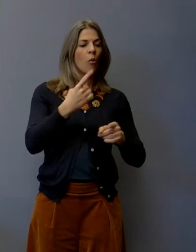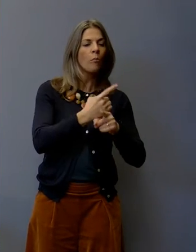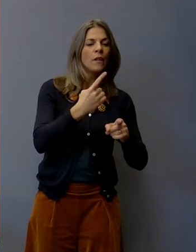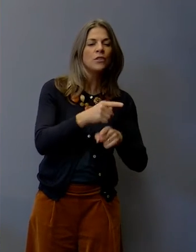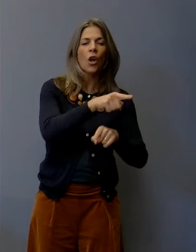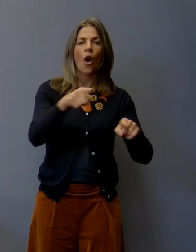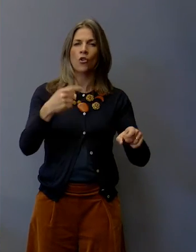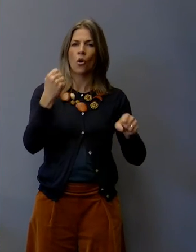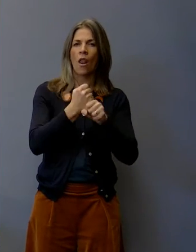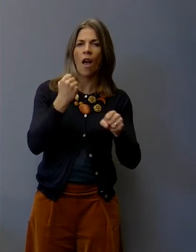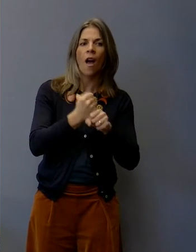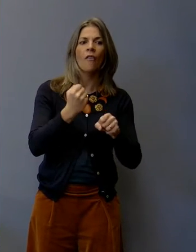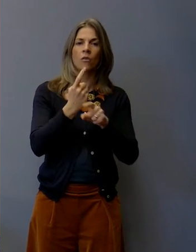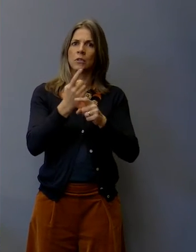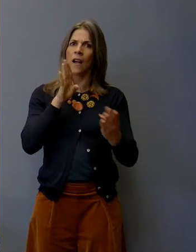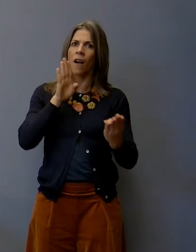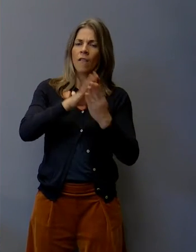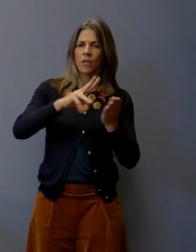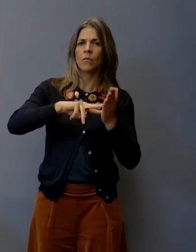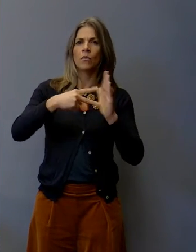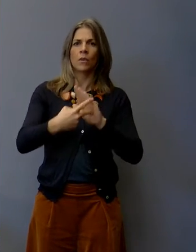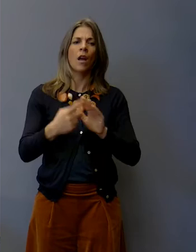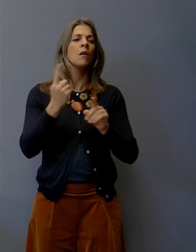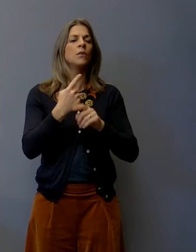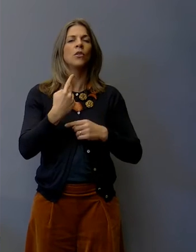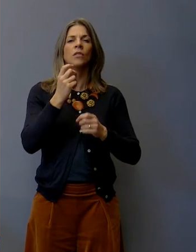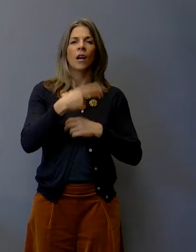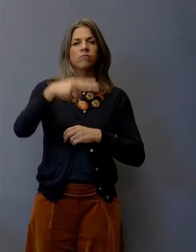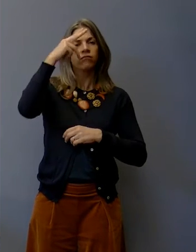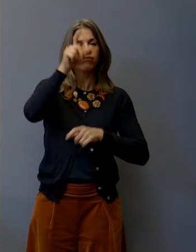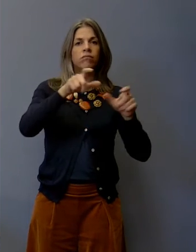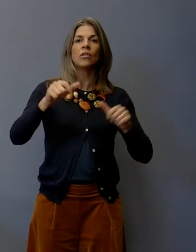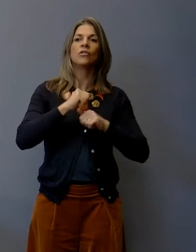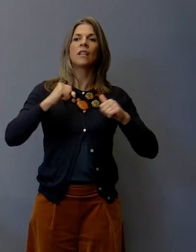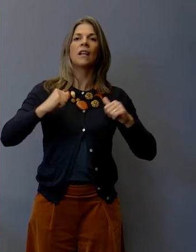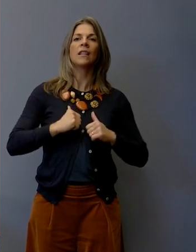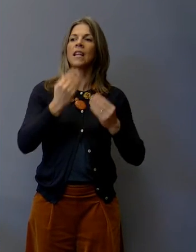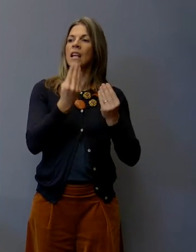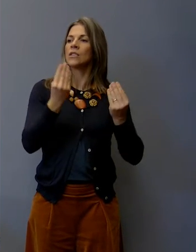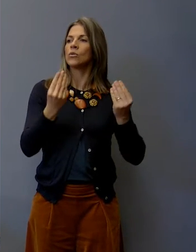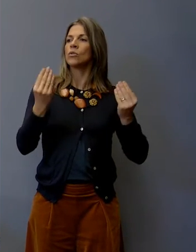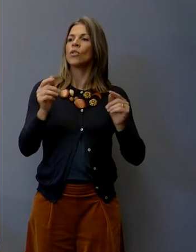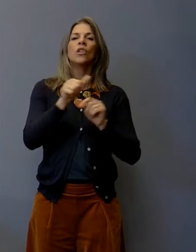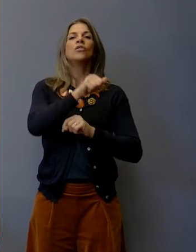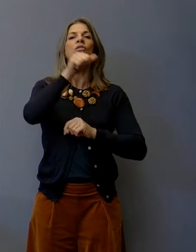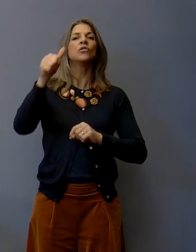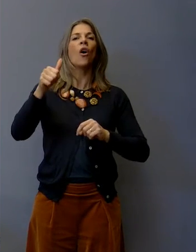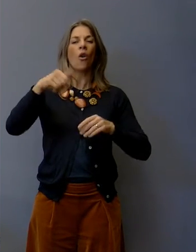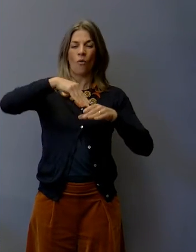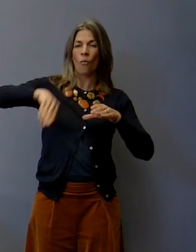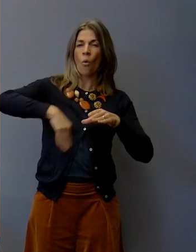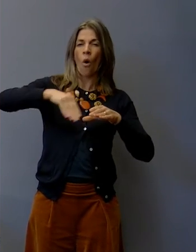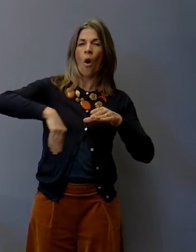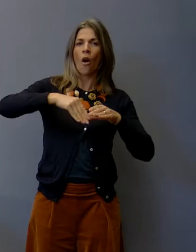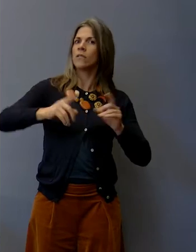ricordando i cittadini che le istituzioni non sono di carta straccia come qualcuno vuole far credere ma sono la sintesi di un evoluzione di un percorso